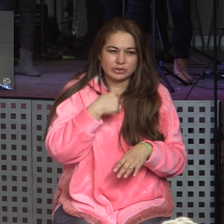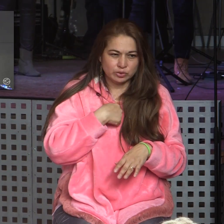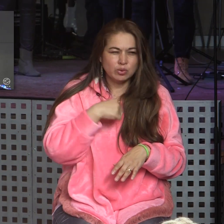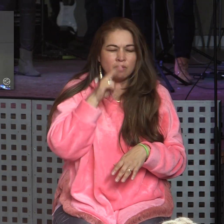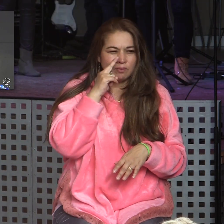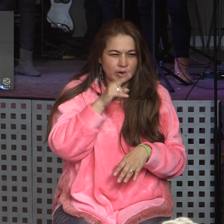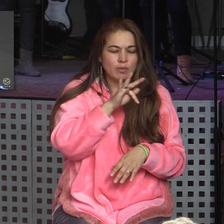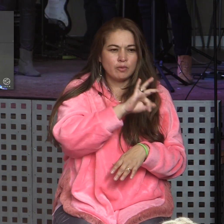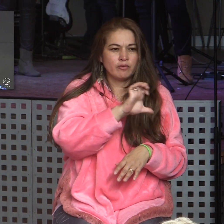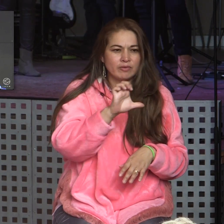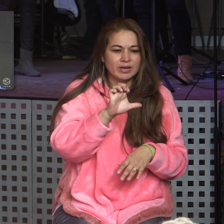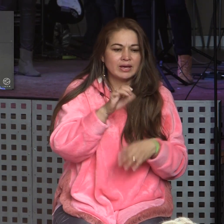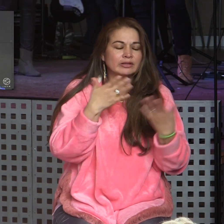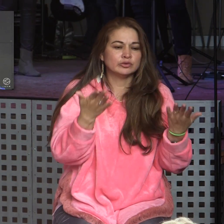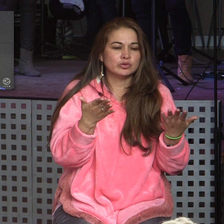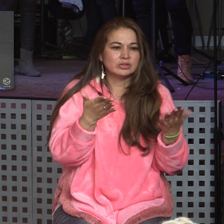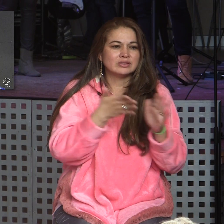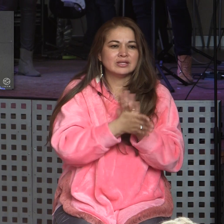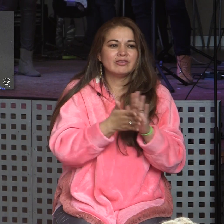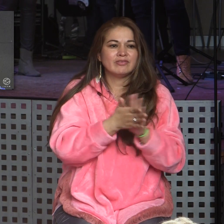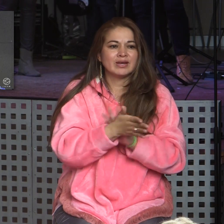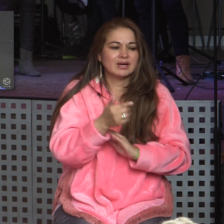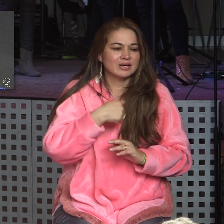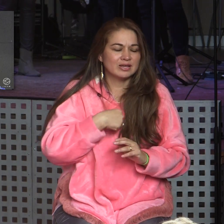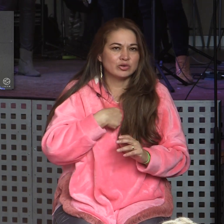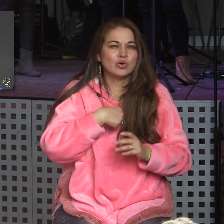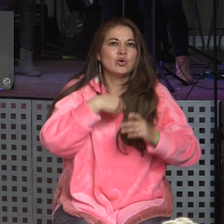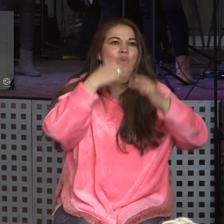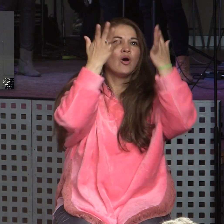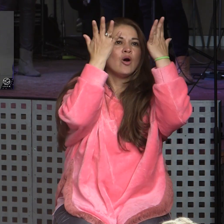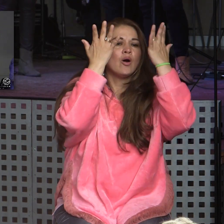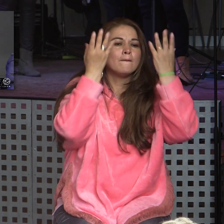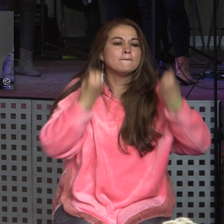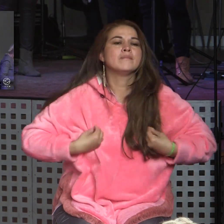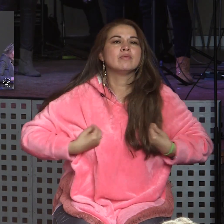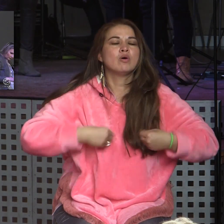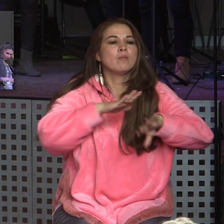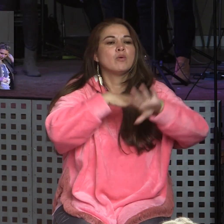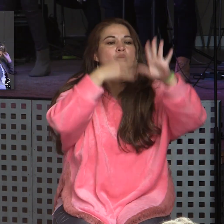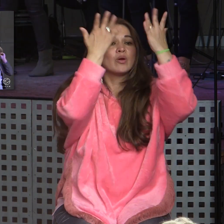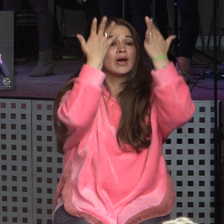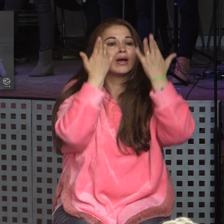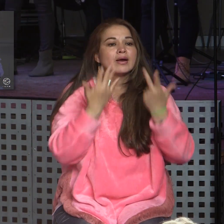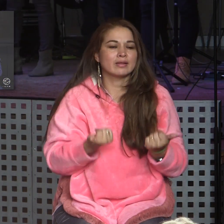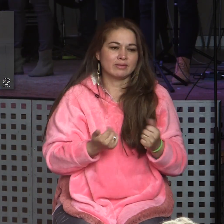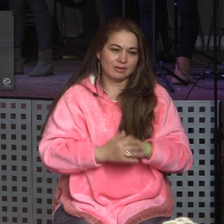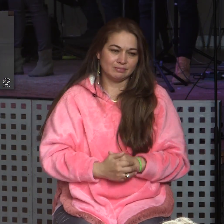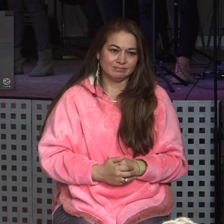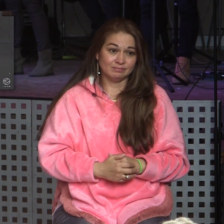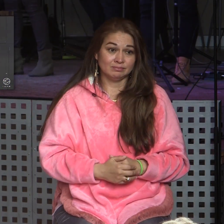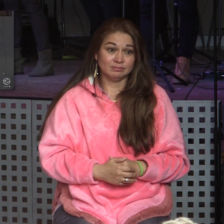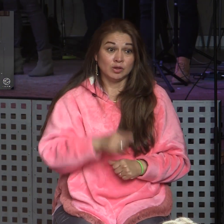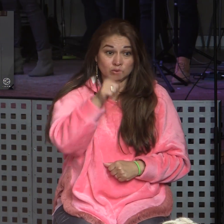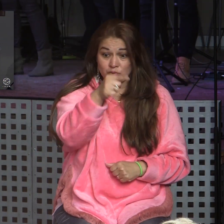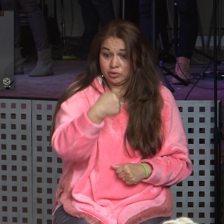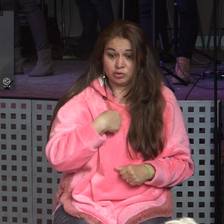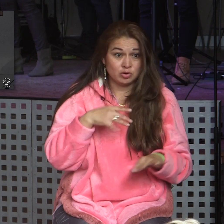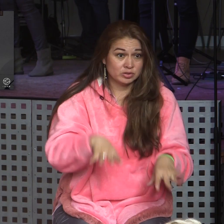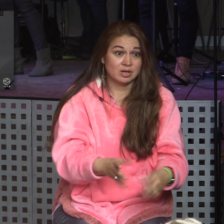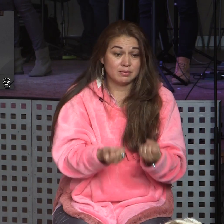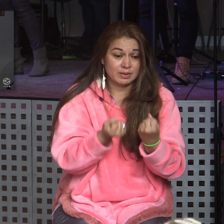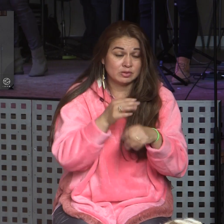dirigirme por gracia. ¿O cómo somos salvos? Somos salvos